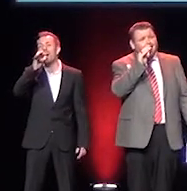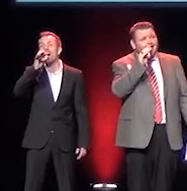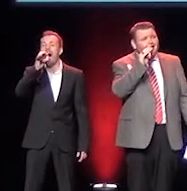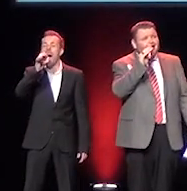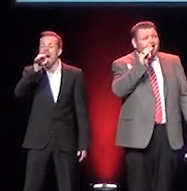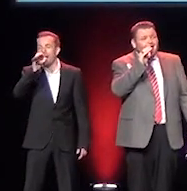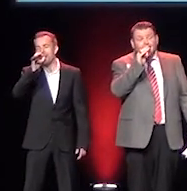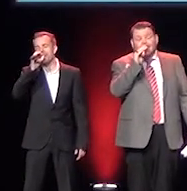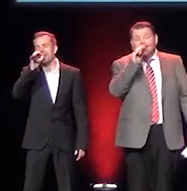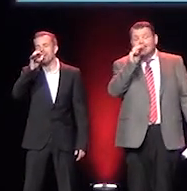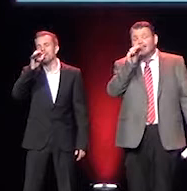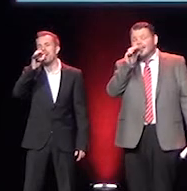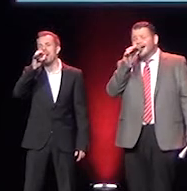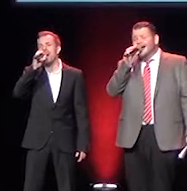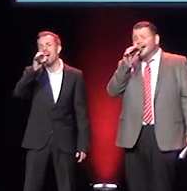zusammen,